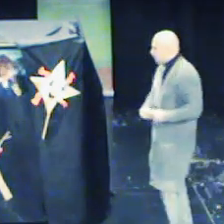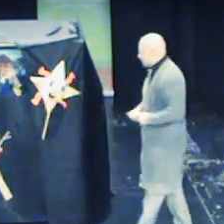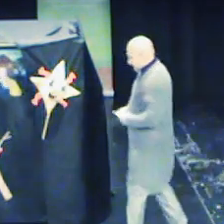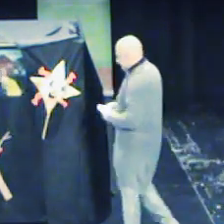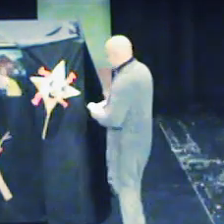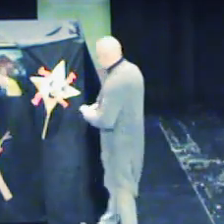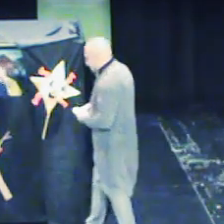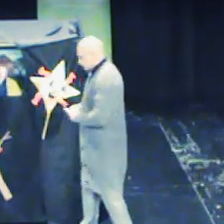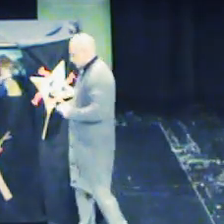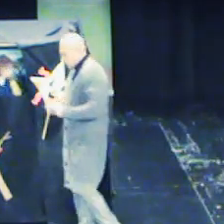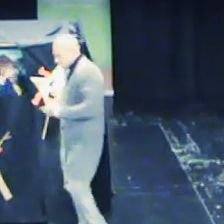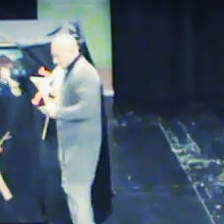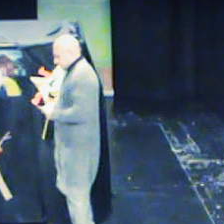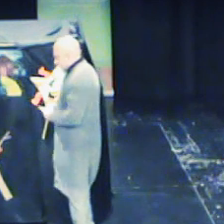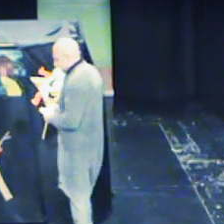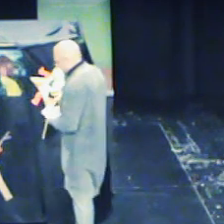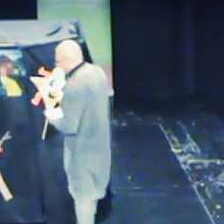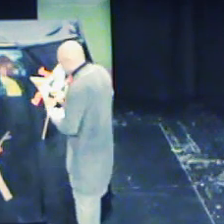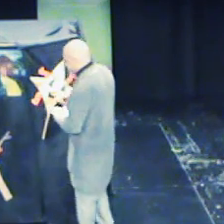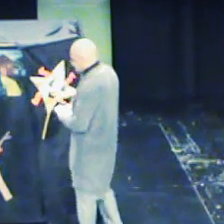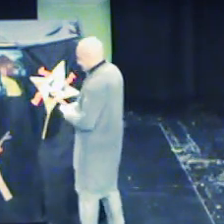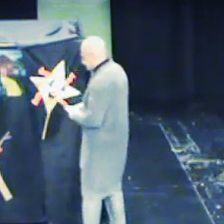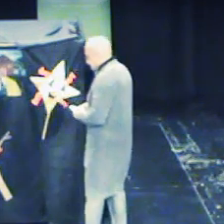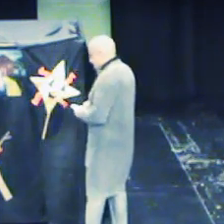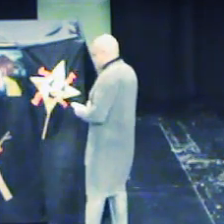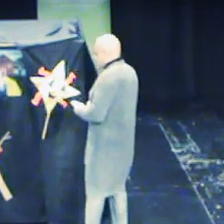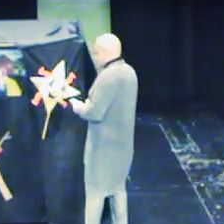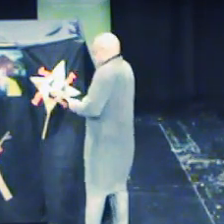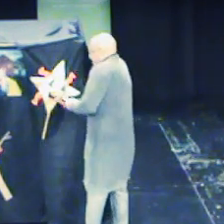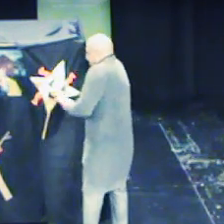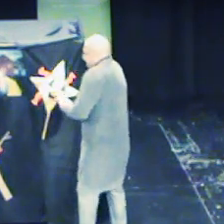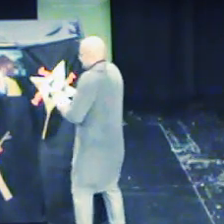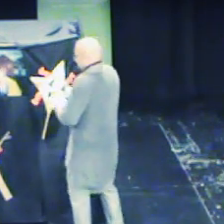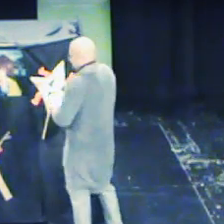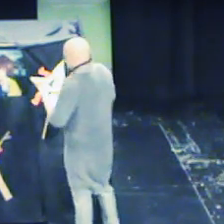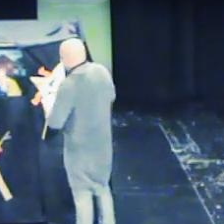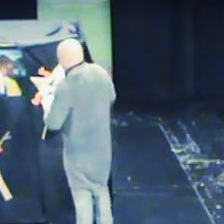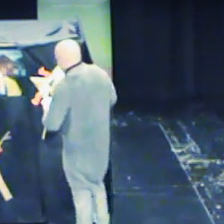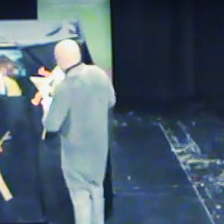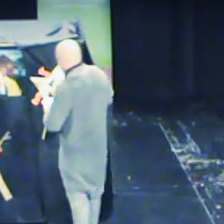hacéis dando vueltas? Ya ves, divirtiéndonos algo tirados.